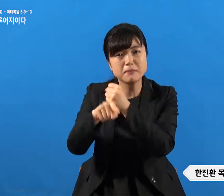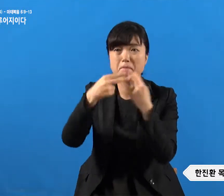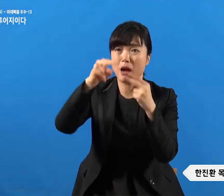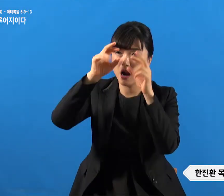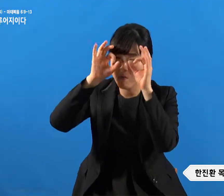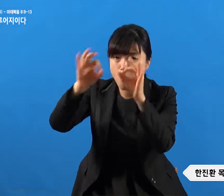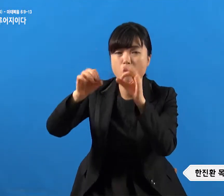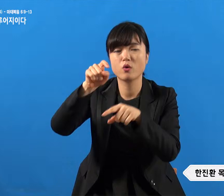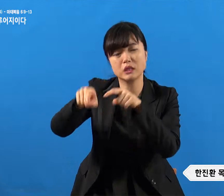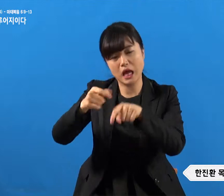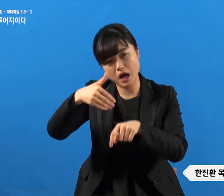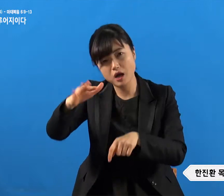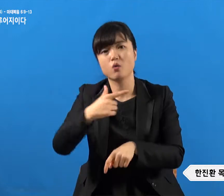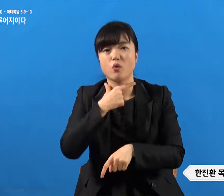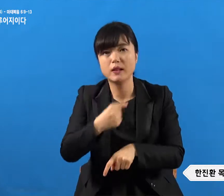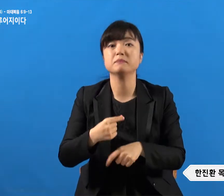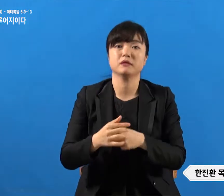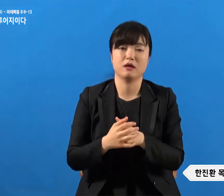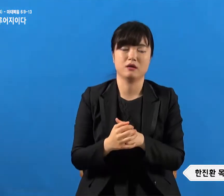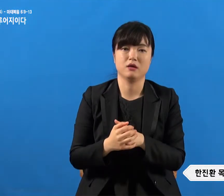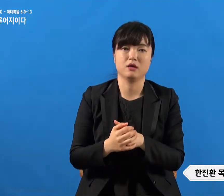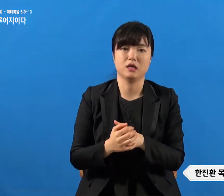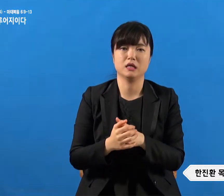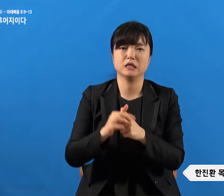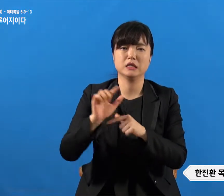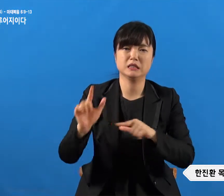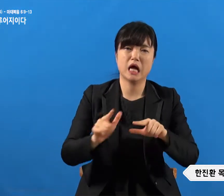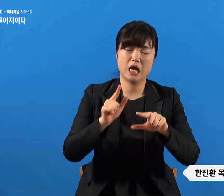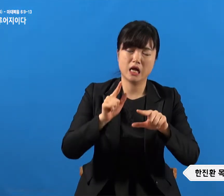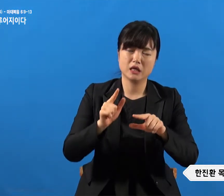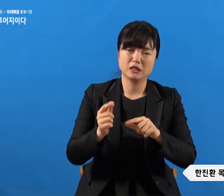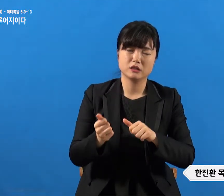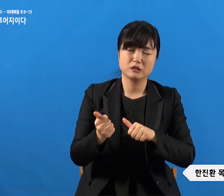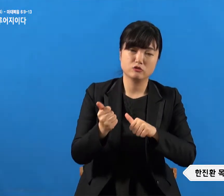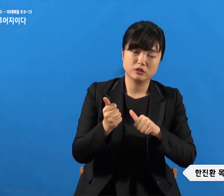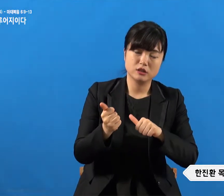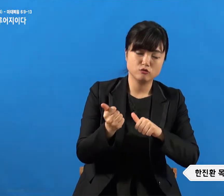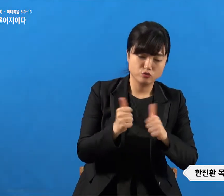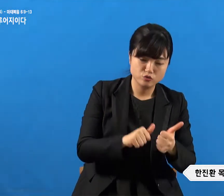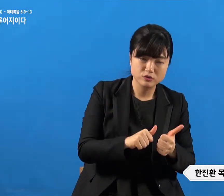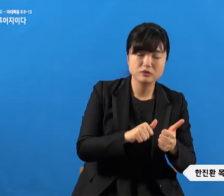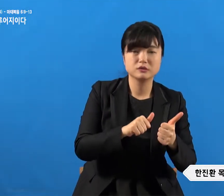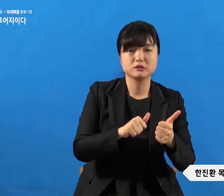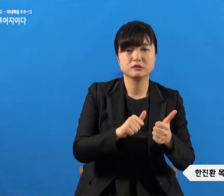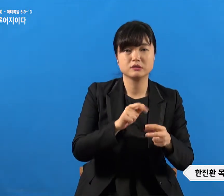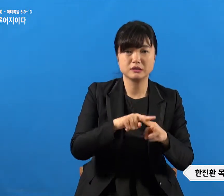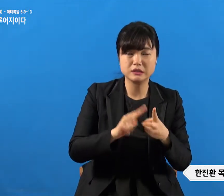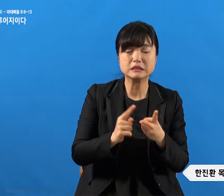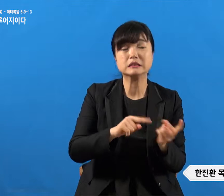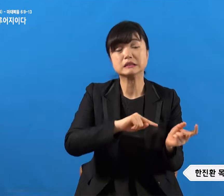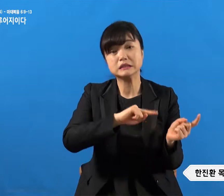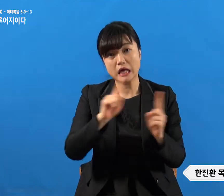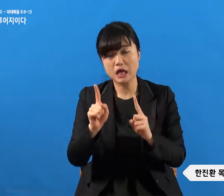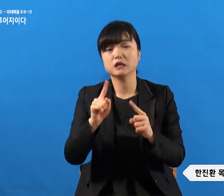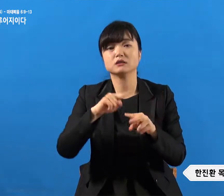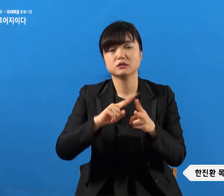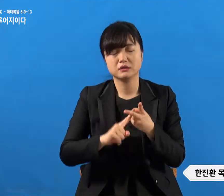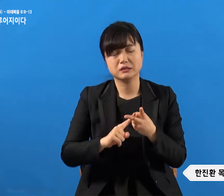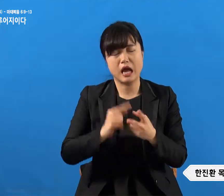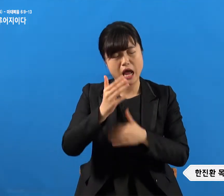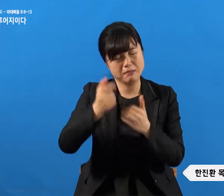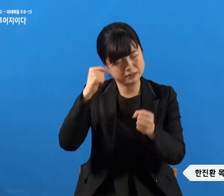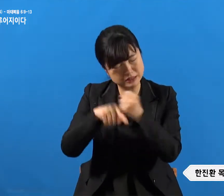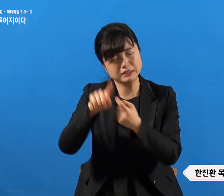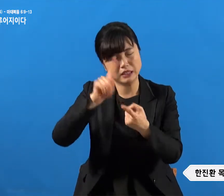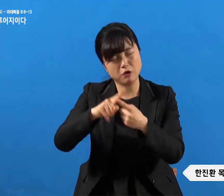뜻만을 바라보고 나아가겠습니다. 살든지 죽든지 이제는 내게는 하나님 아버지밖에 없습니다. 여러분